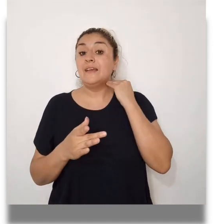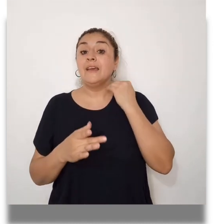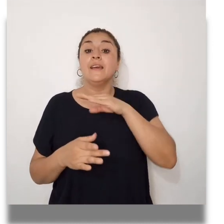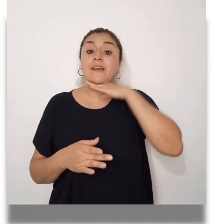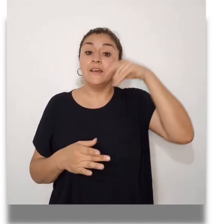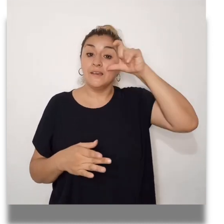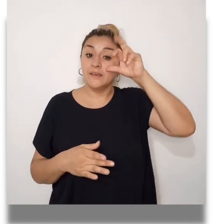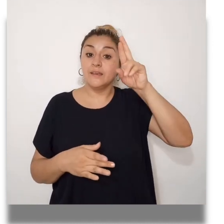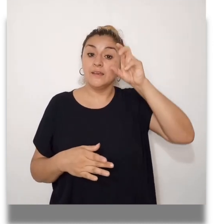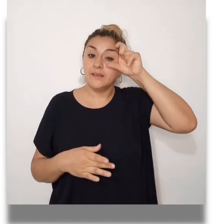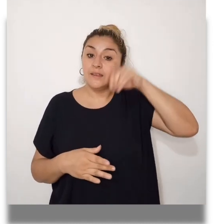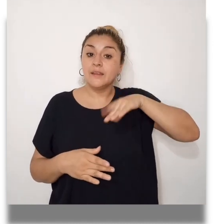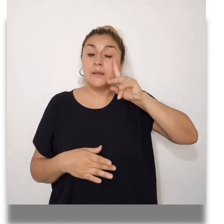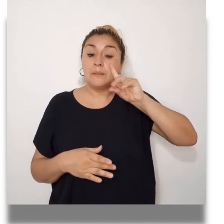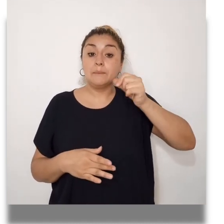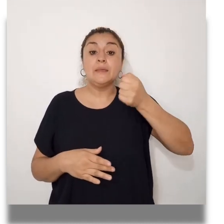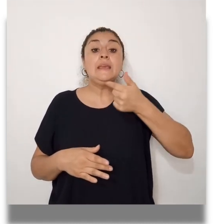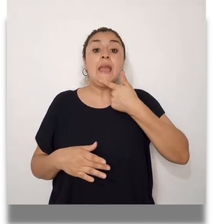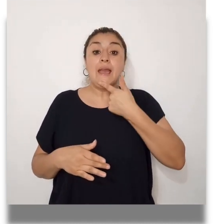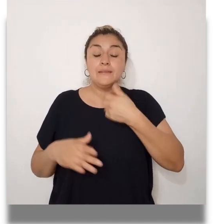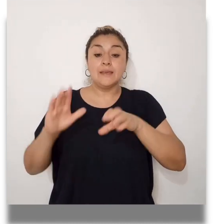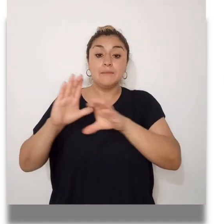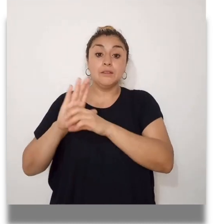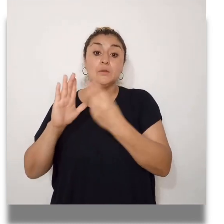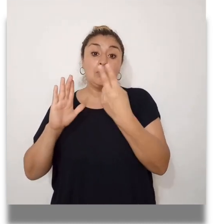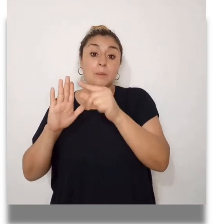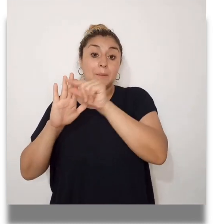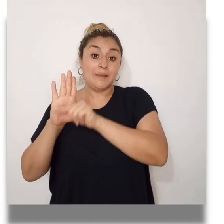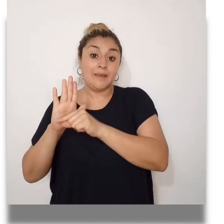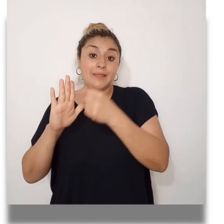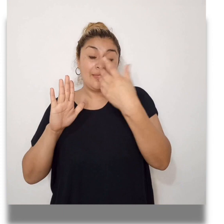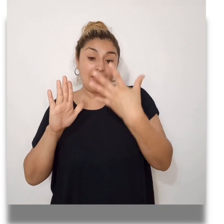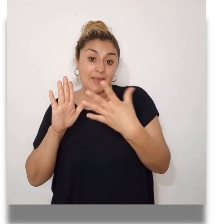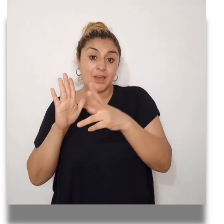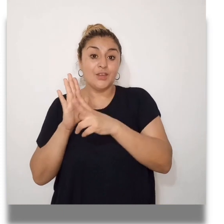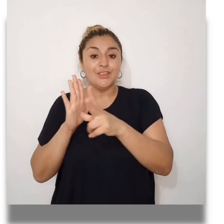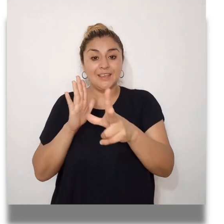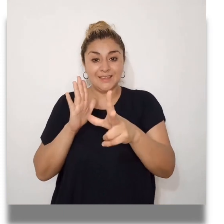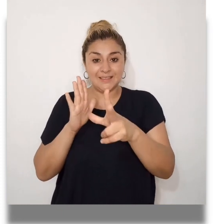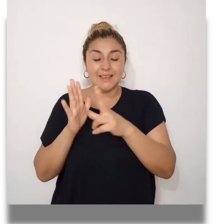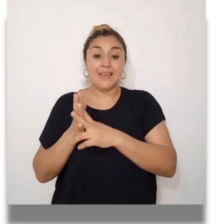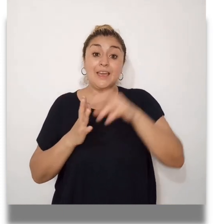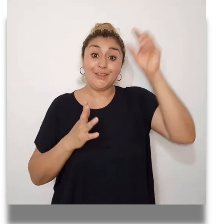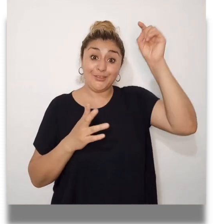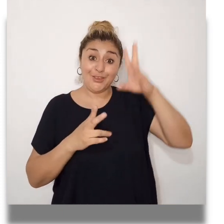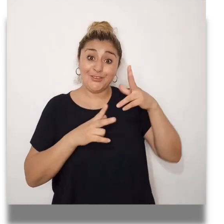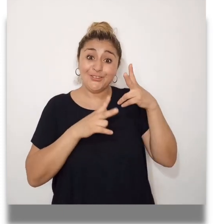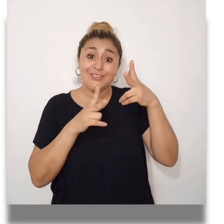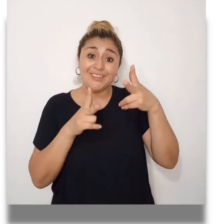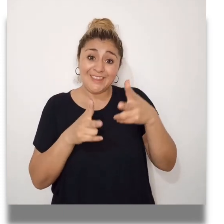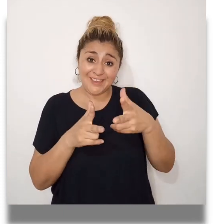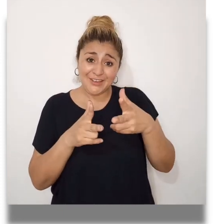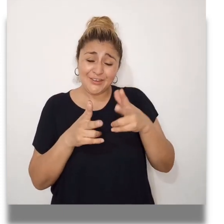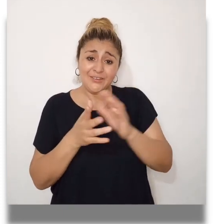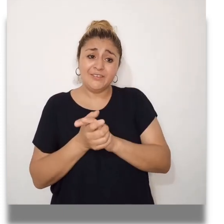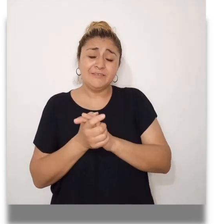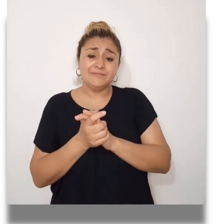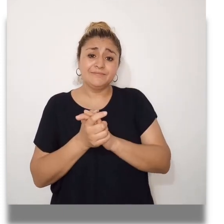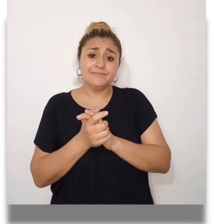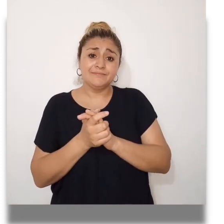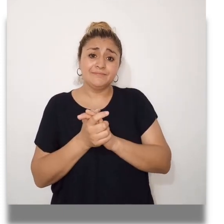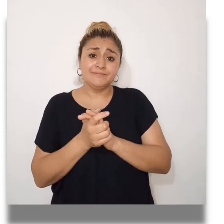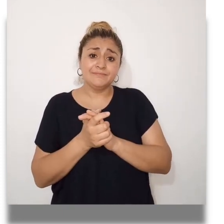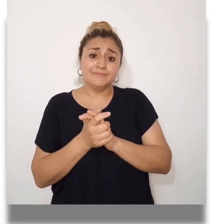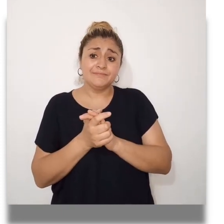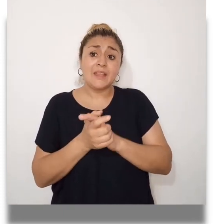2, versículo 5. Así dijo Jehová. ¿Qué maldad hallaron en